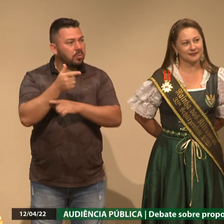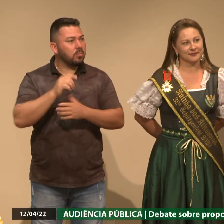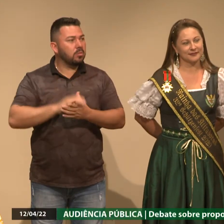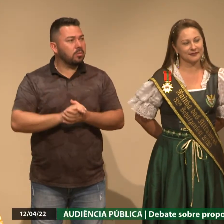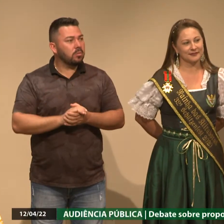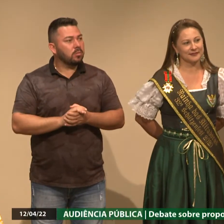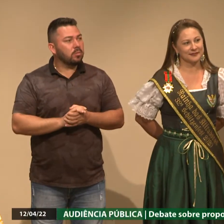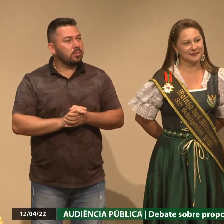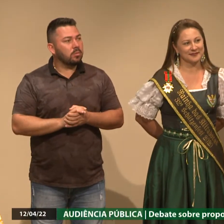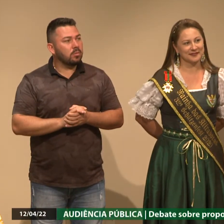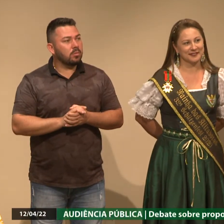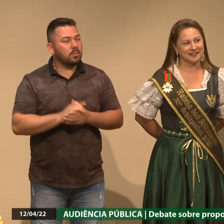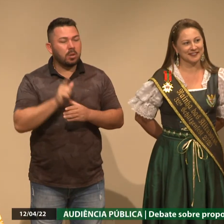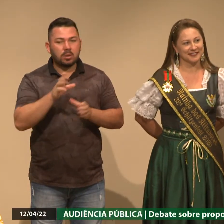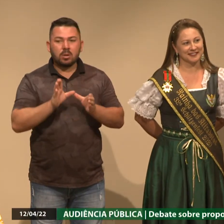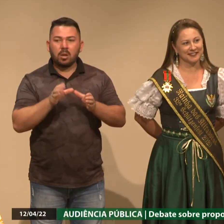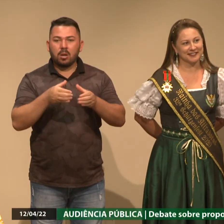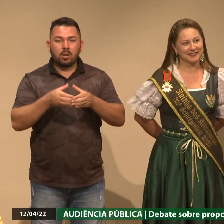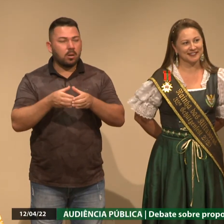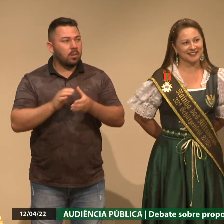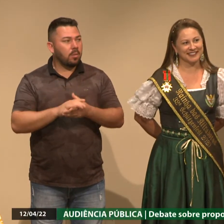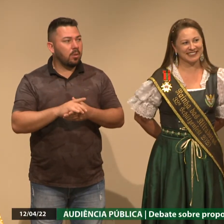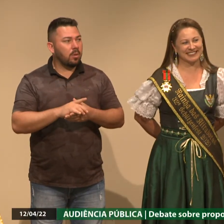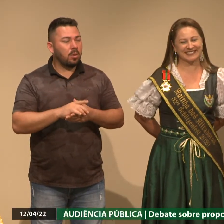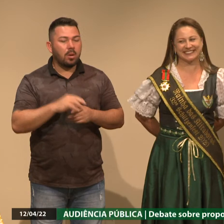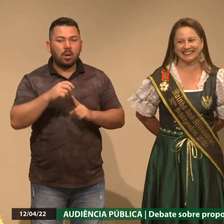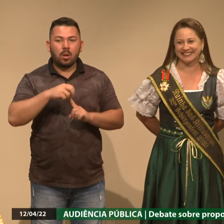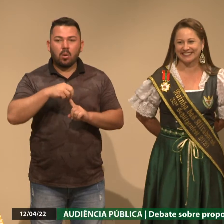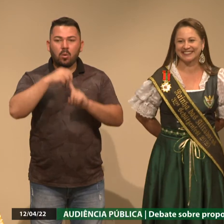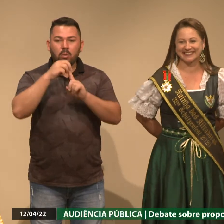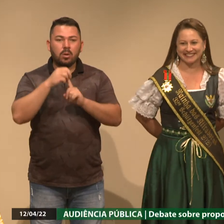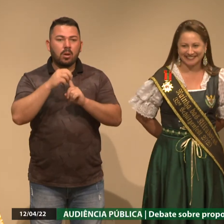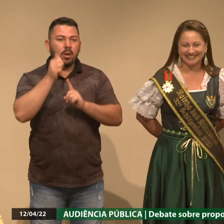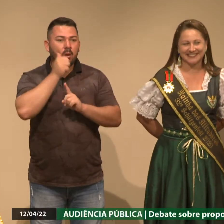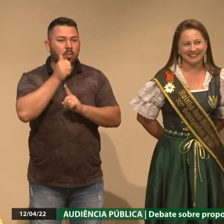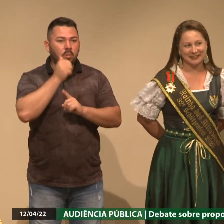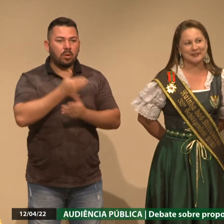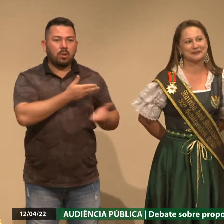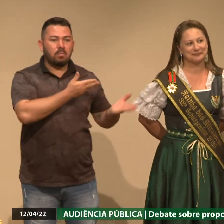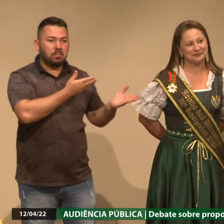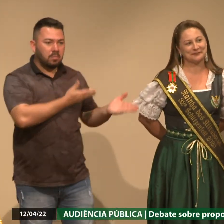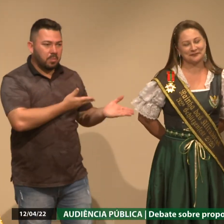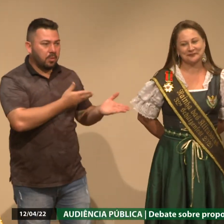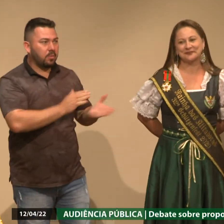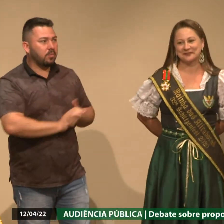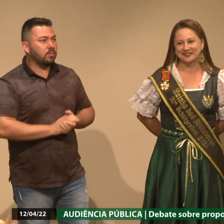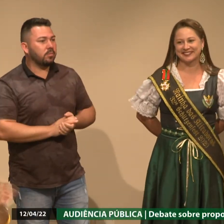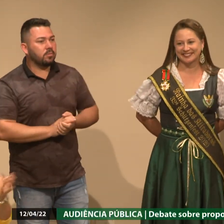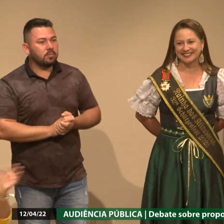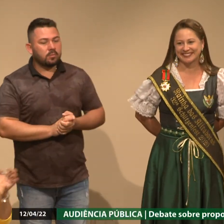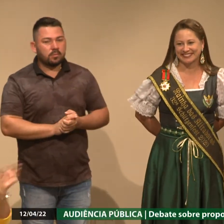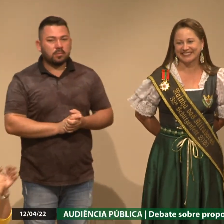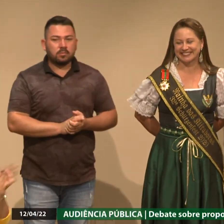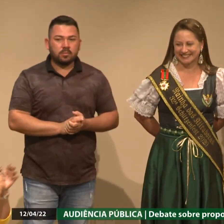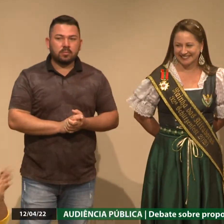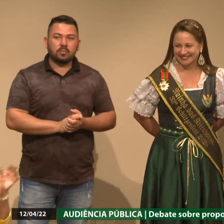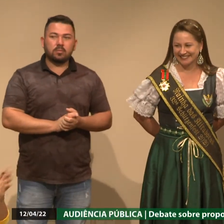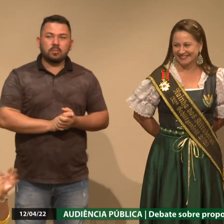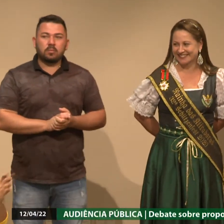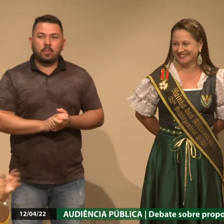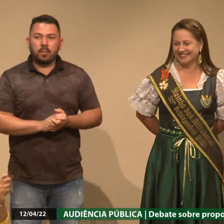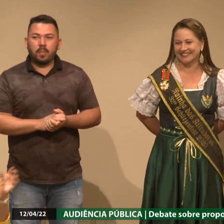quem faz parte dessa equipe a única mulher aí na área a